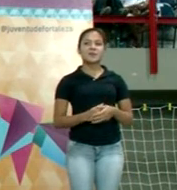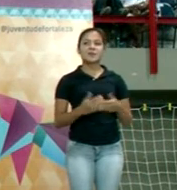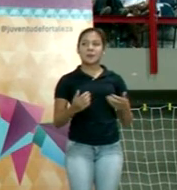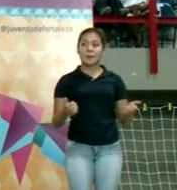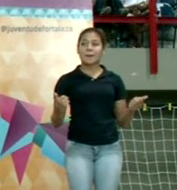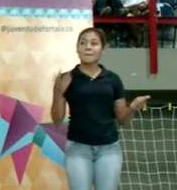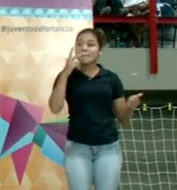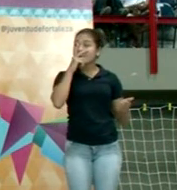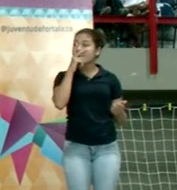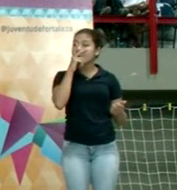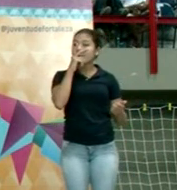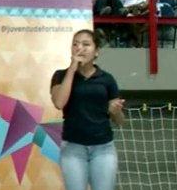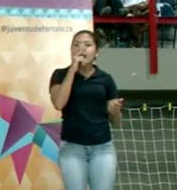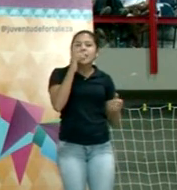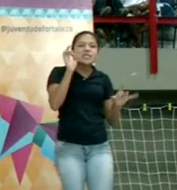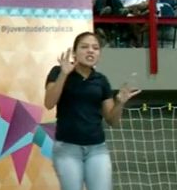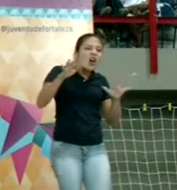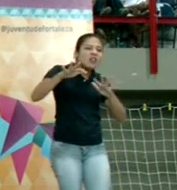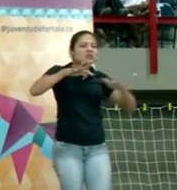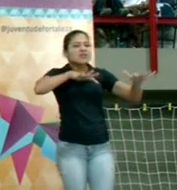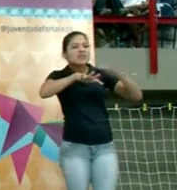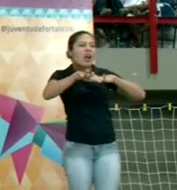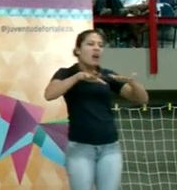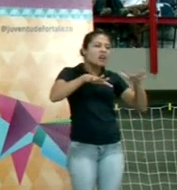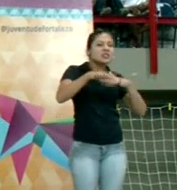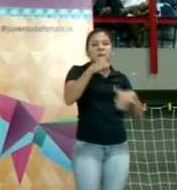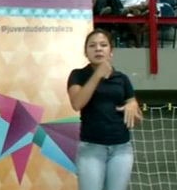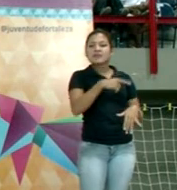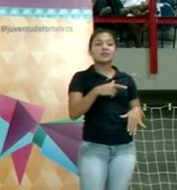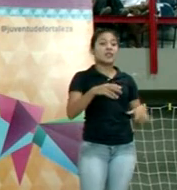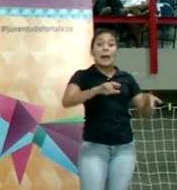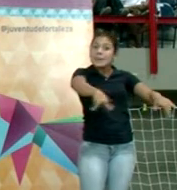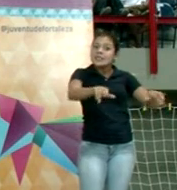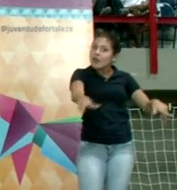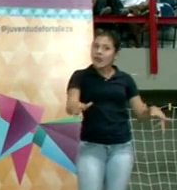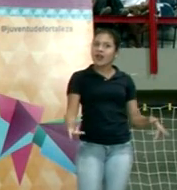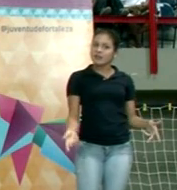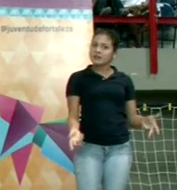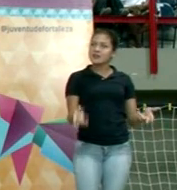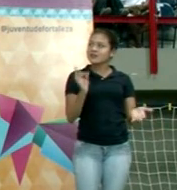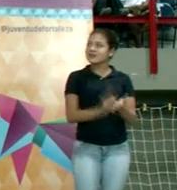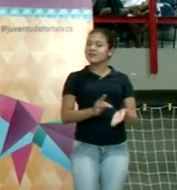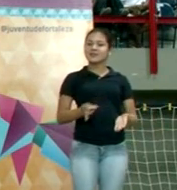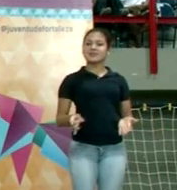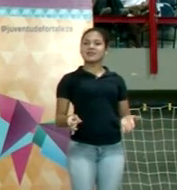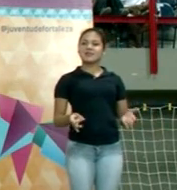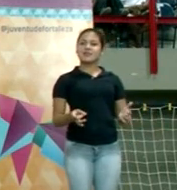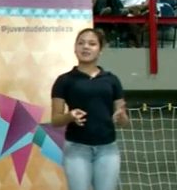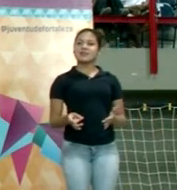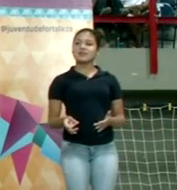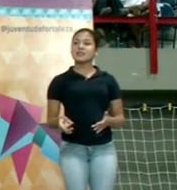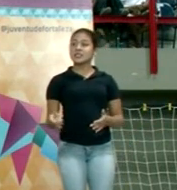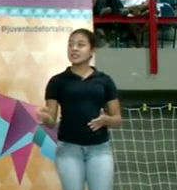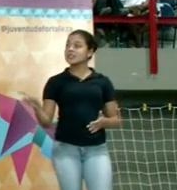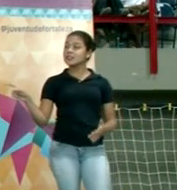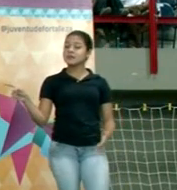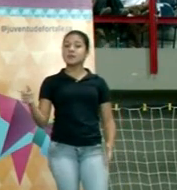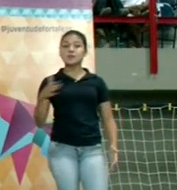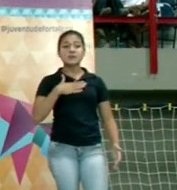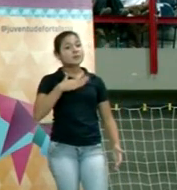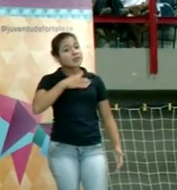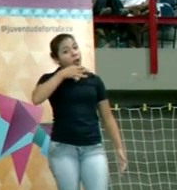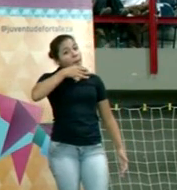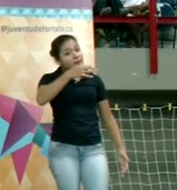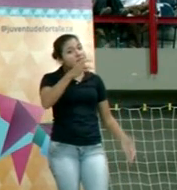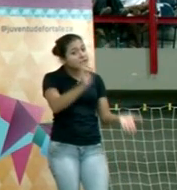Pode parecer que foi só uma dinâmica para a aula ficar divertidinha e tal, mas não foi. O que a gente acabou de fazer aqui, para mim, é o